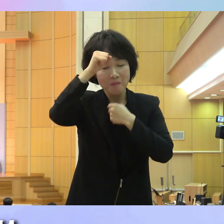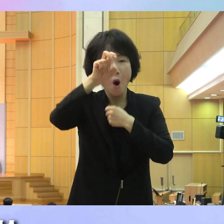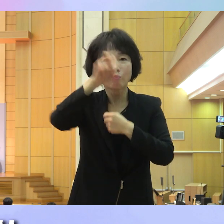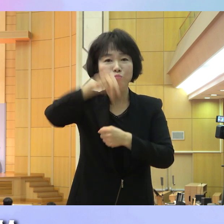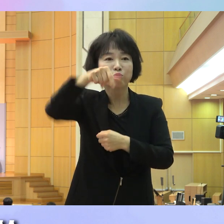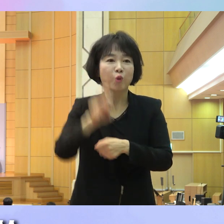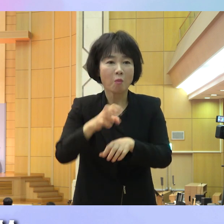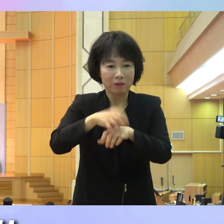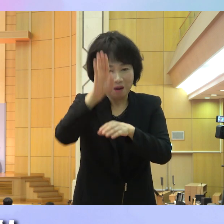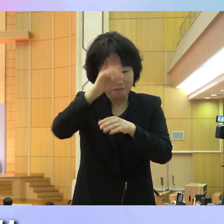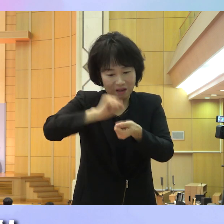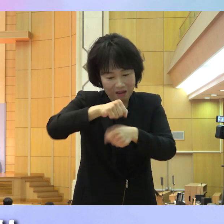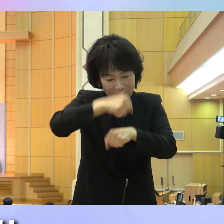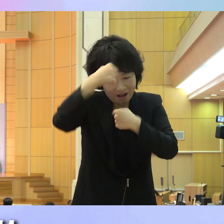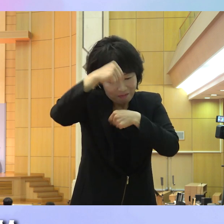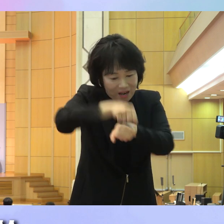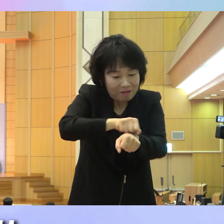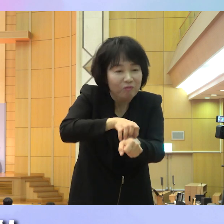치질이 있어요,